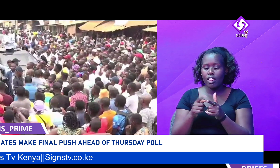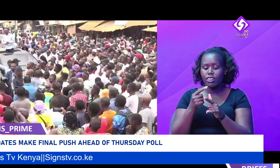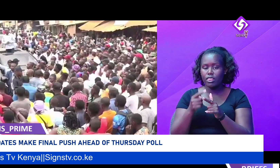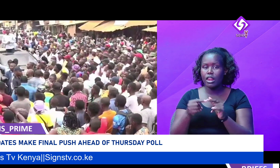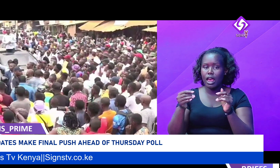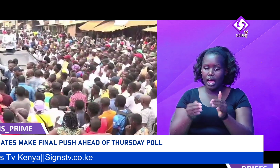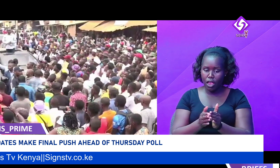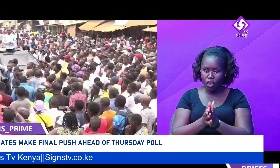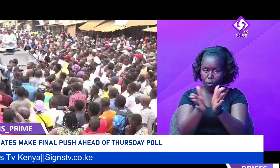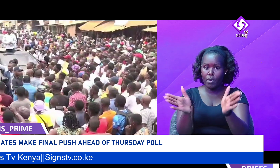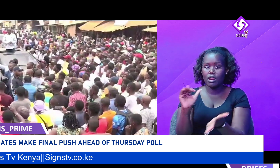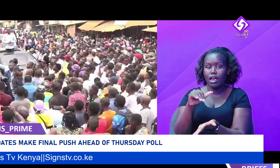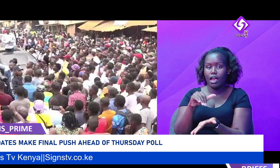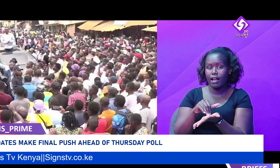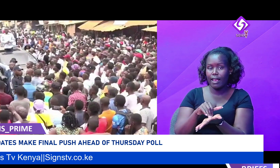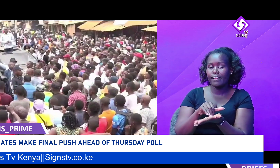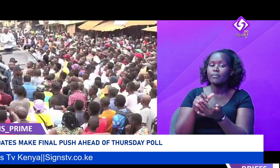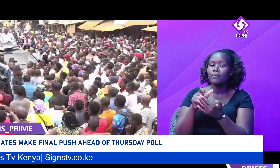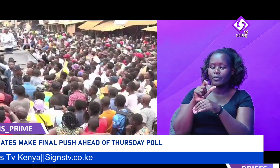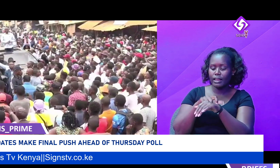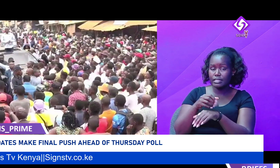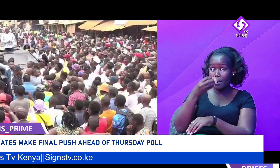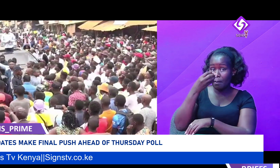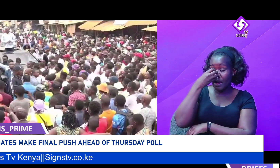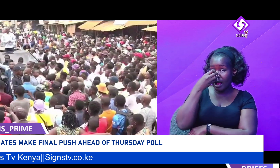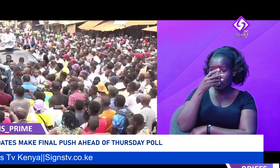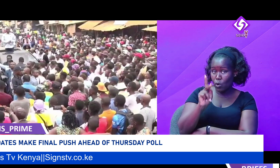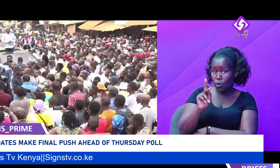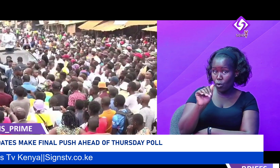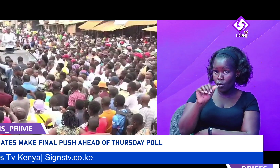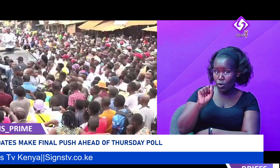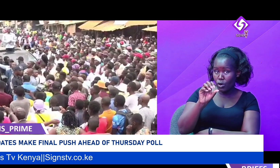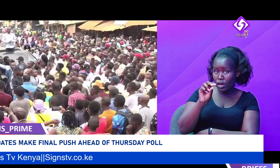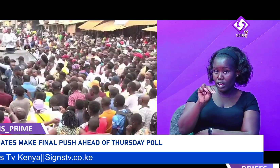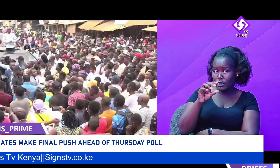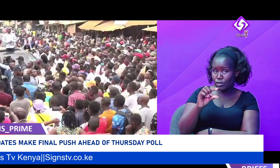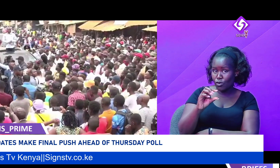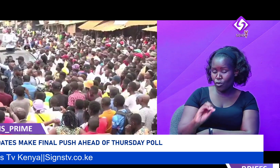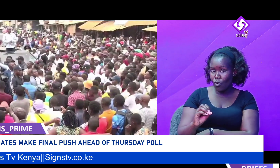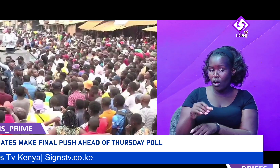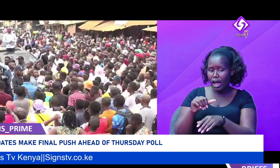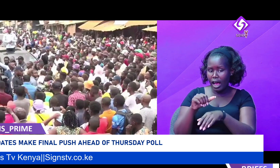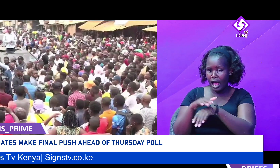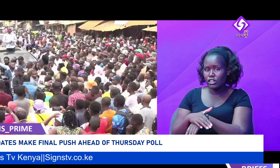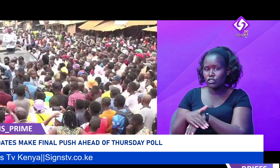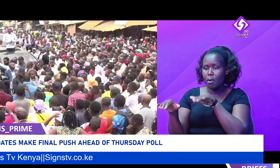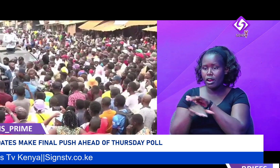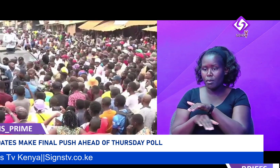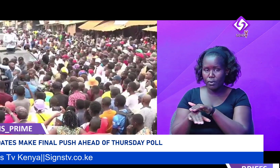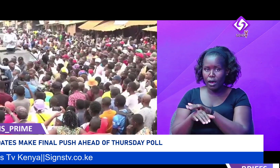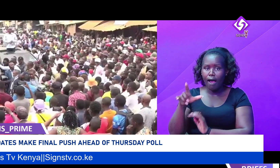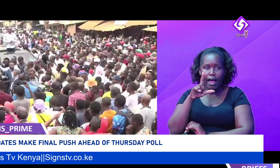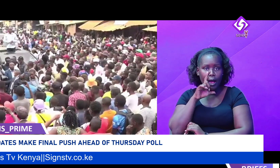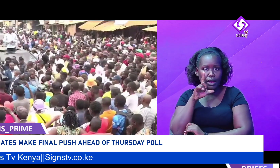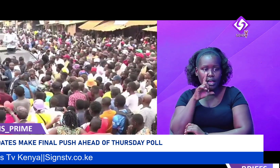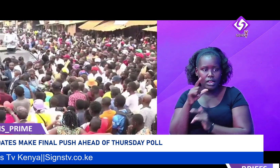tena. Saa ile Kasongo alituma hii soprano na pesa na magunia na helikopta. Sasa nikaona hii watu